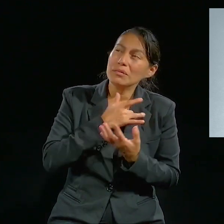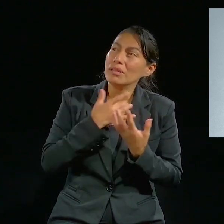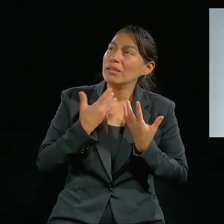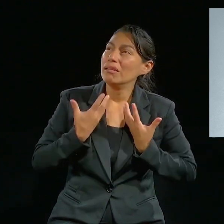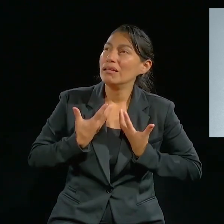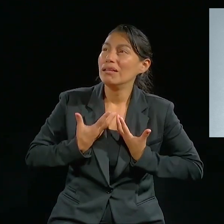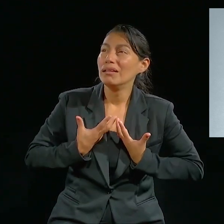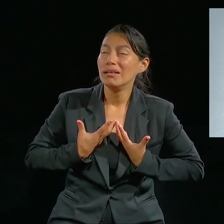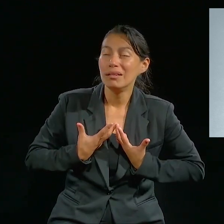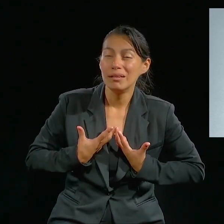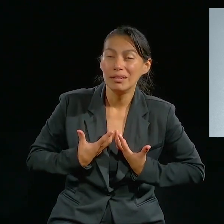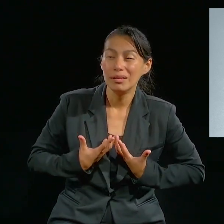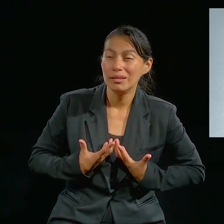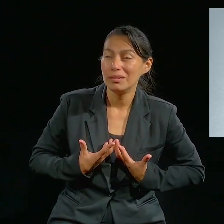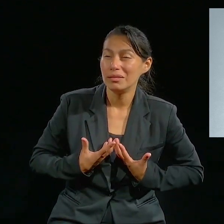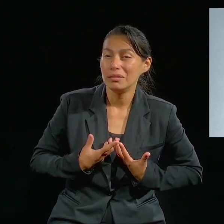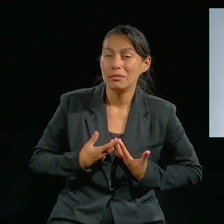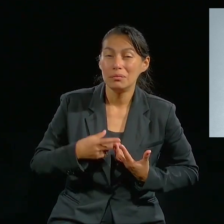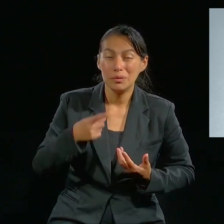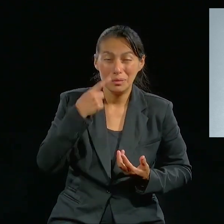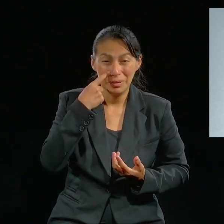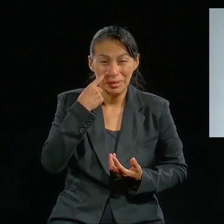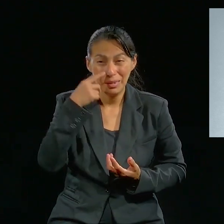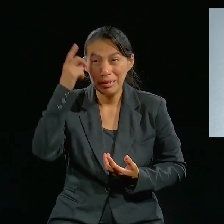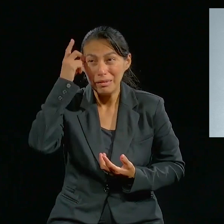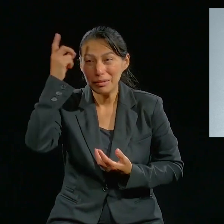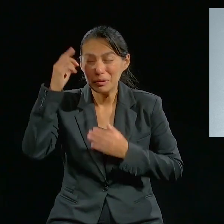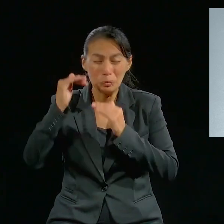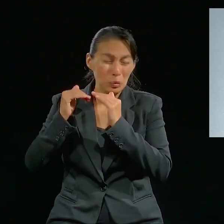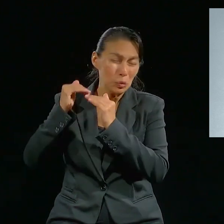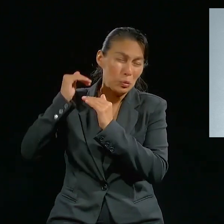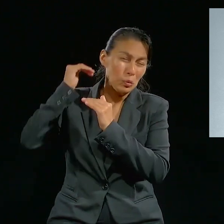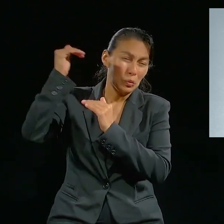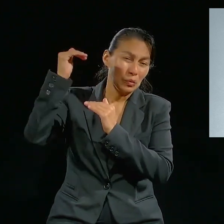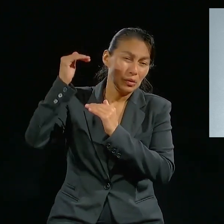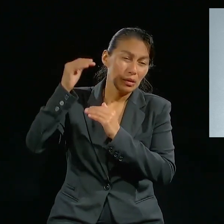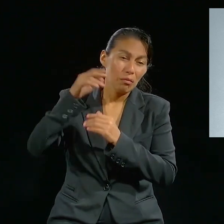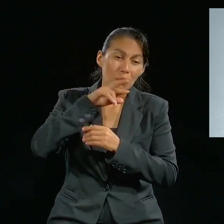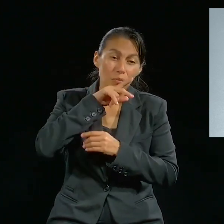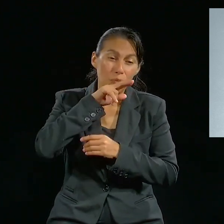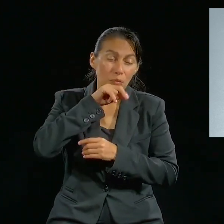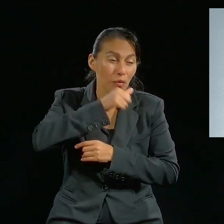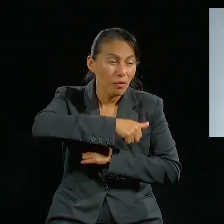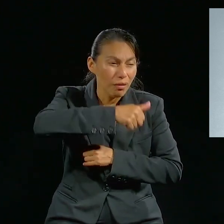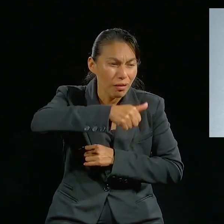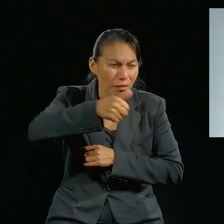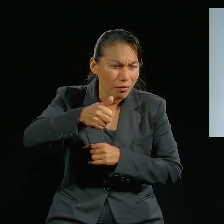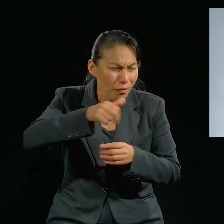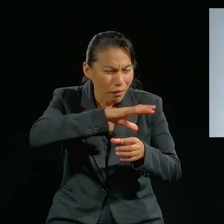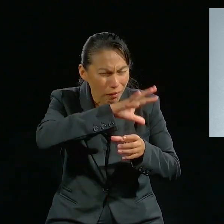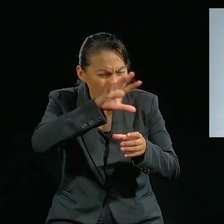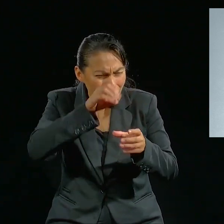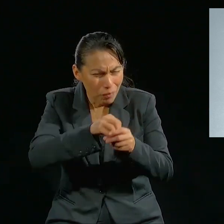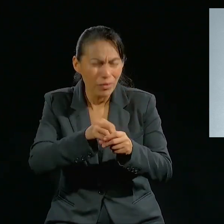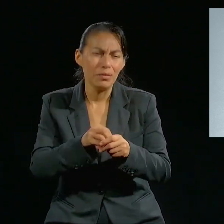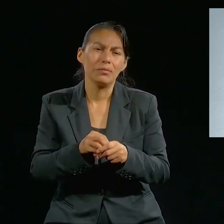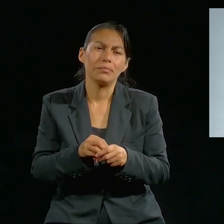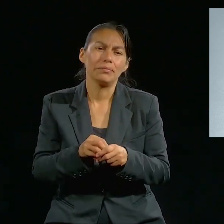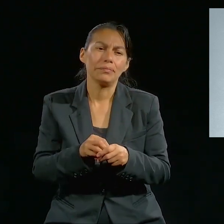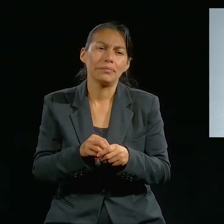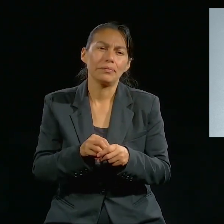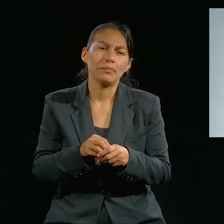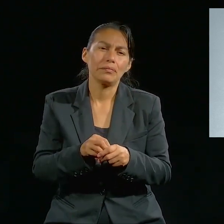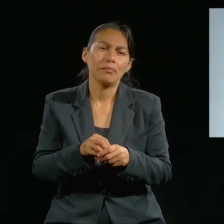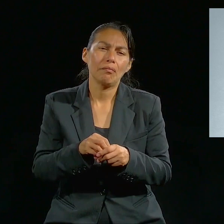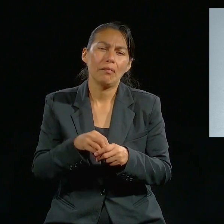y a esto voy pastor porque Dios es un Dios tan detallista que se preocupa por uno de una forma integral que